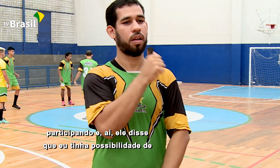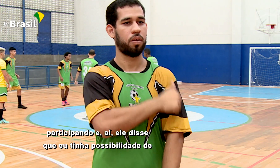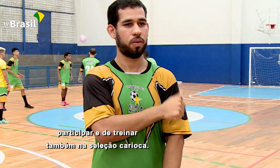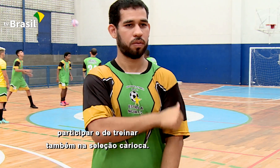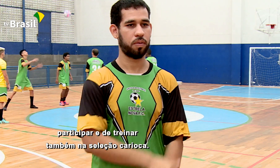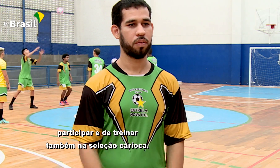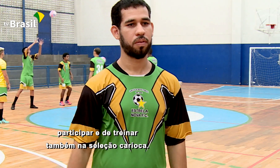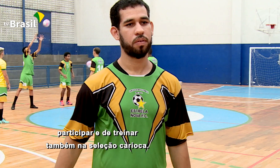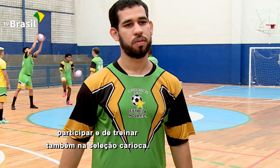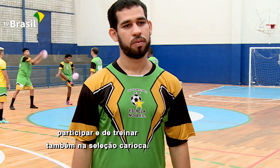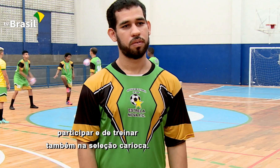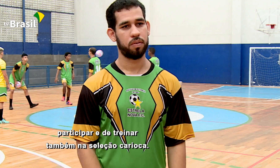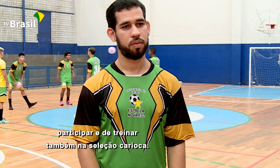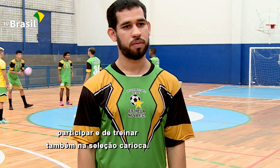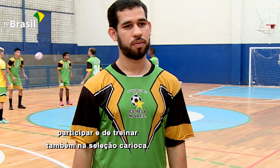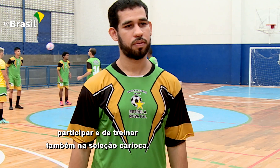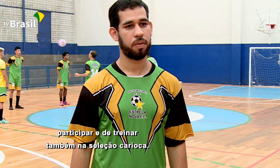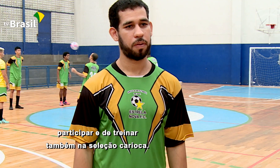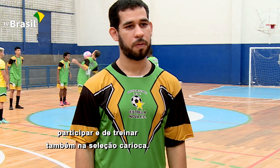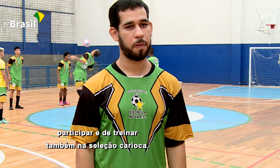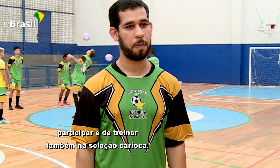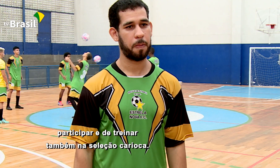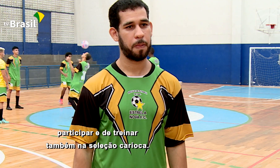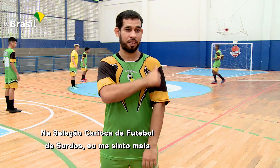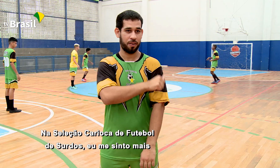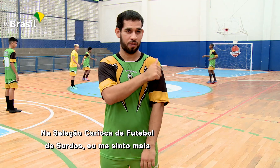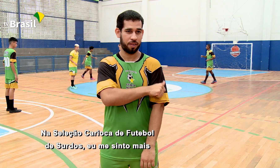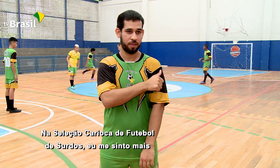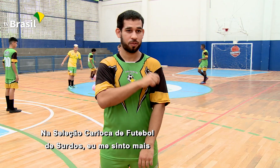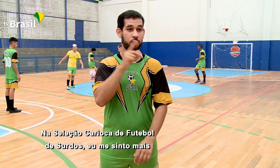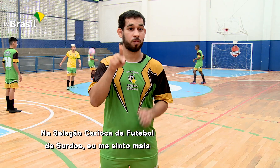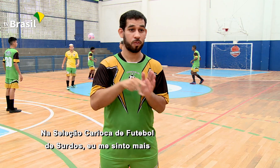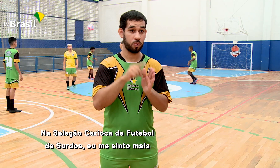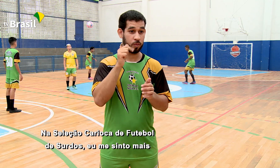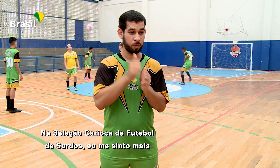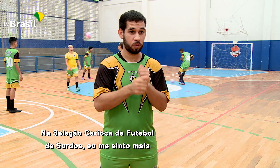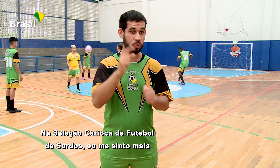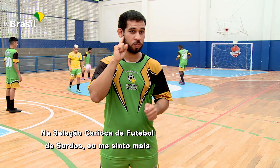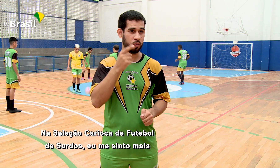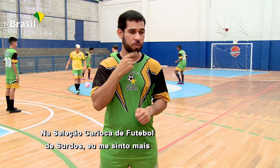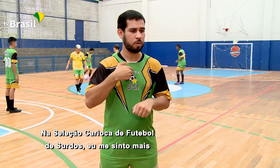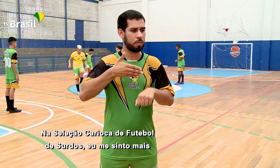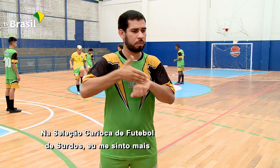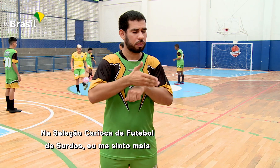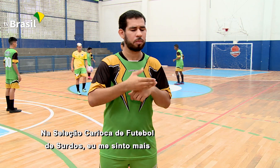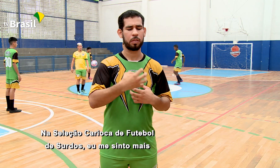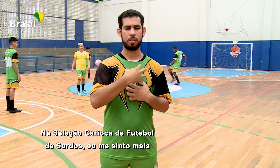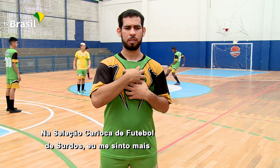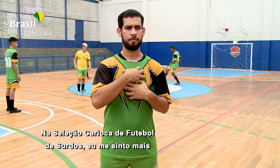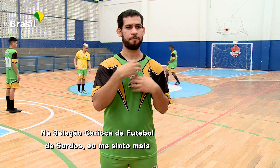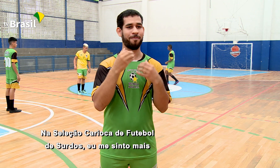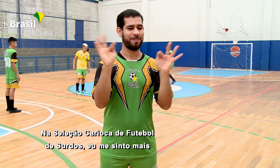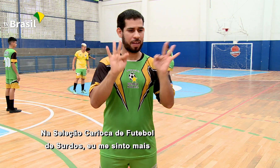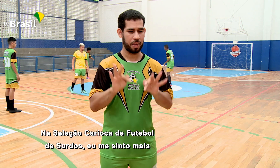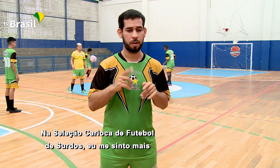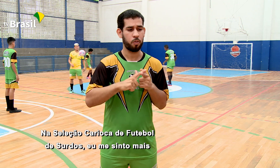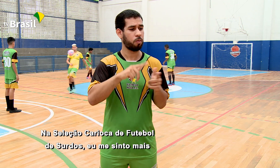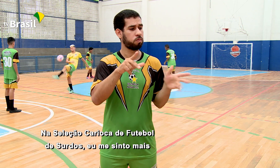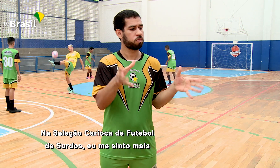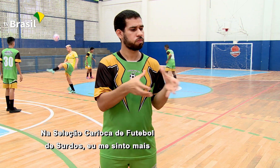de participar e de treinar também na Seleção Carioca. Na Seleção Carioca de Futebol de Surdos, eu me sinto